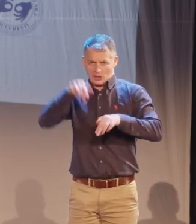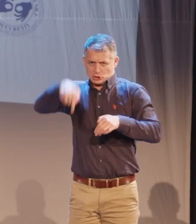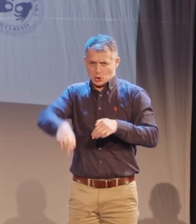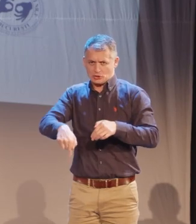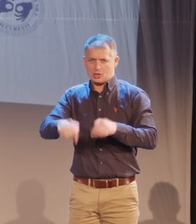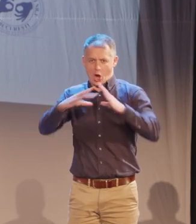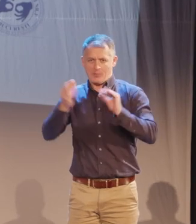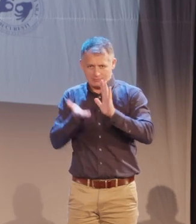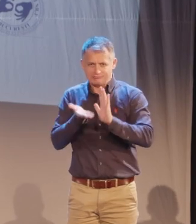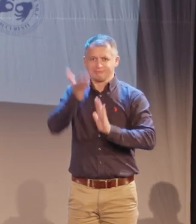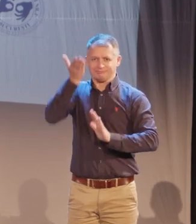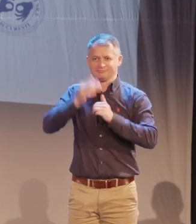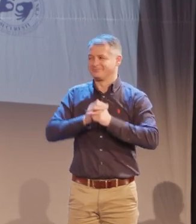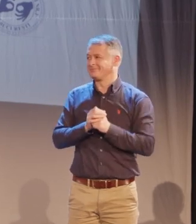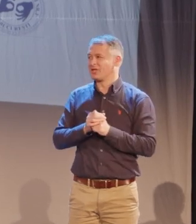Prin urmare,